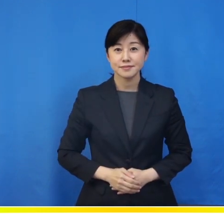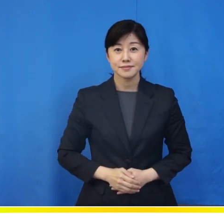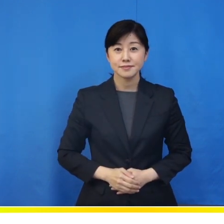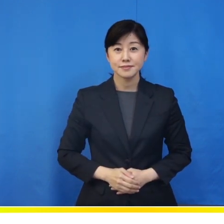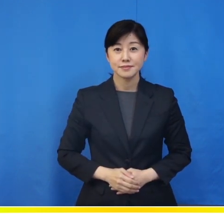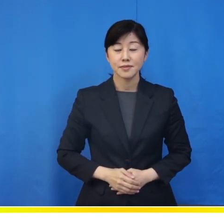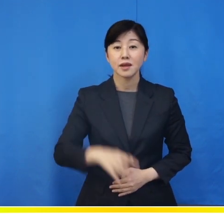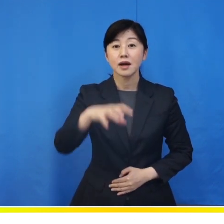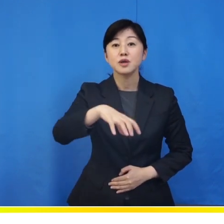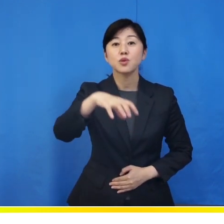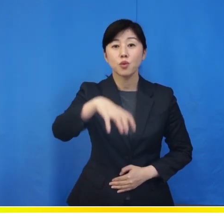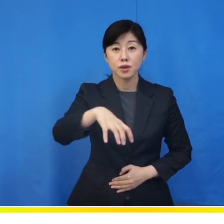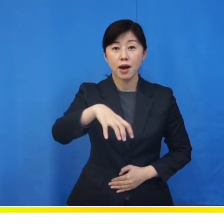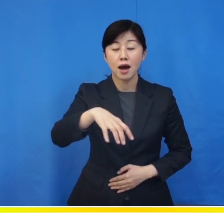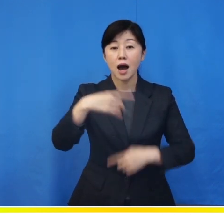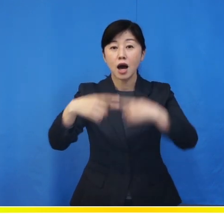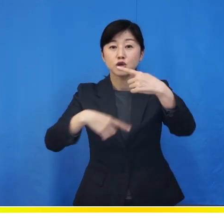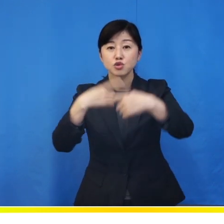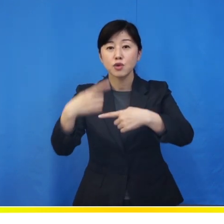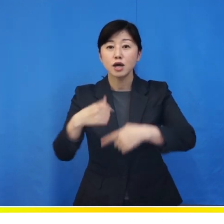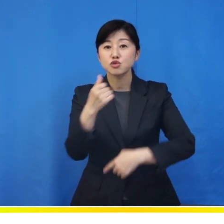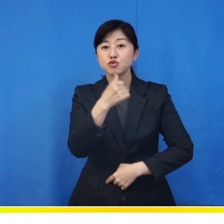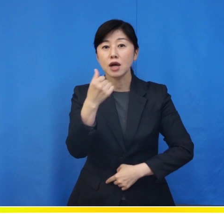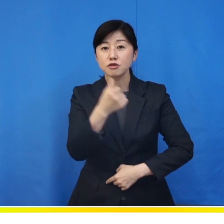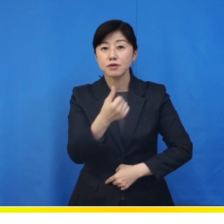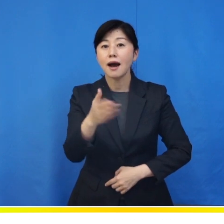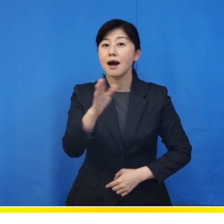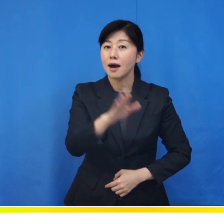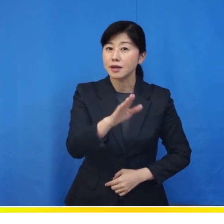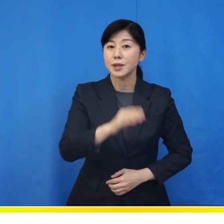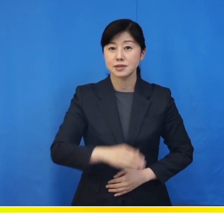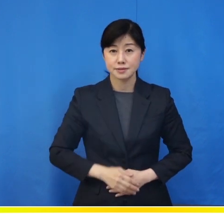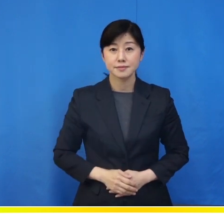会場では手話通訳があります